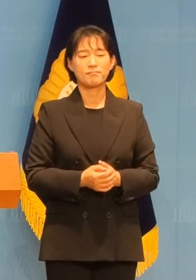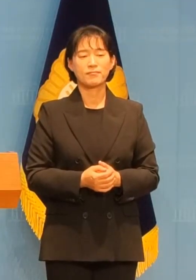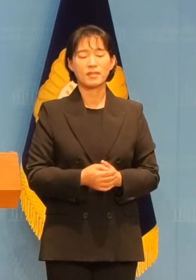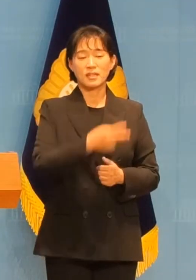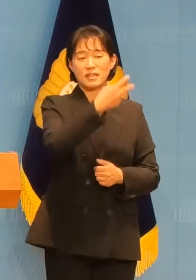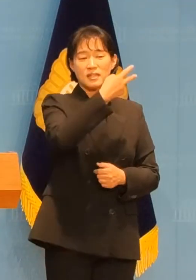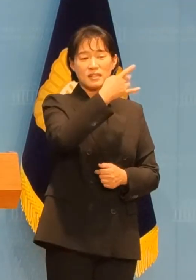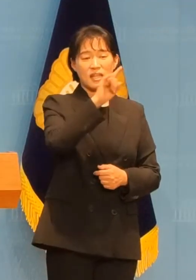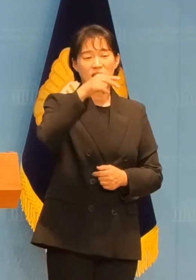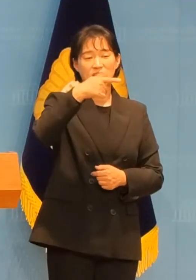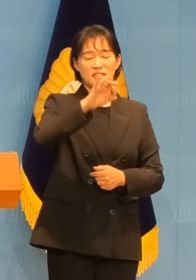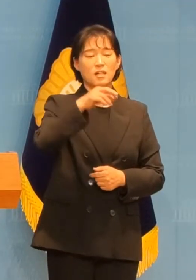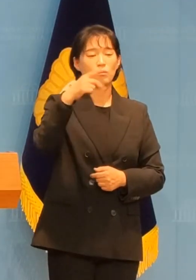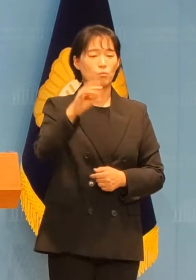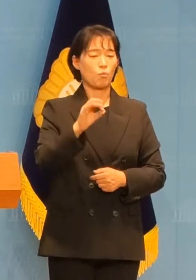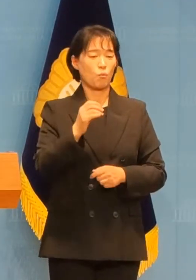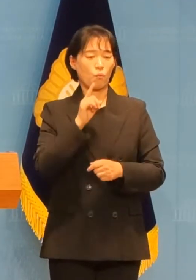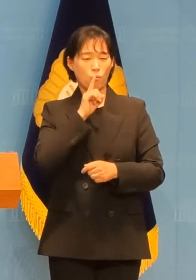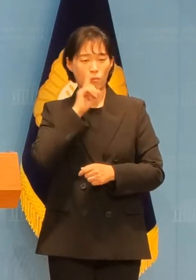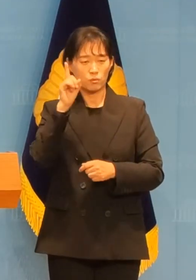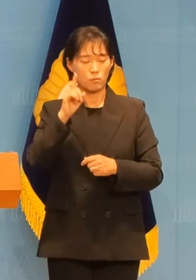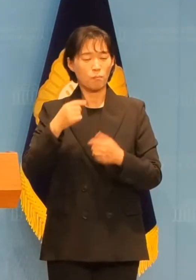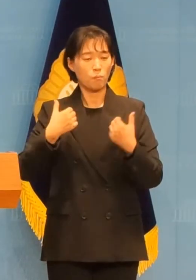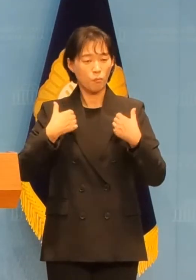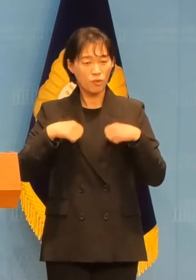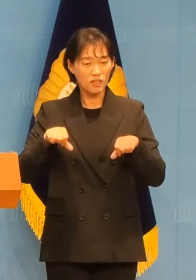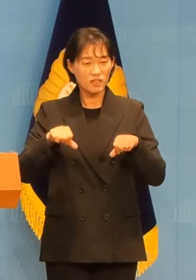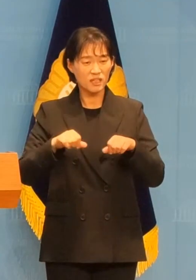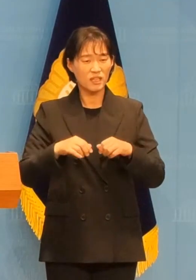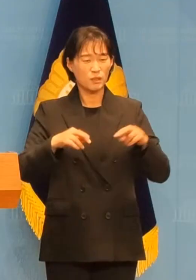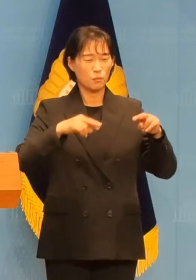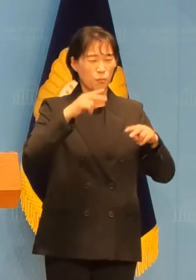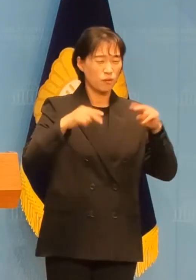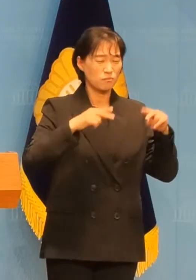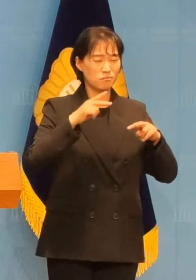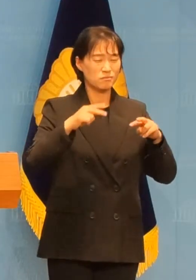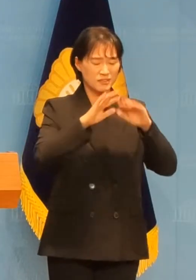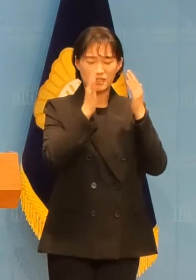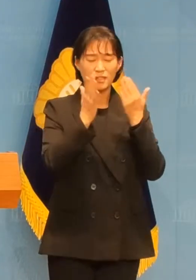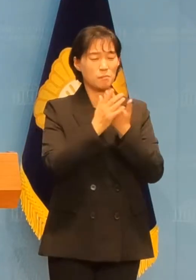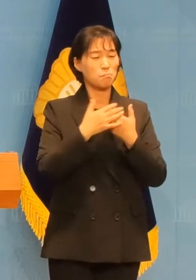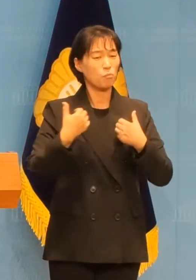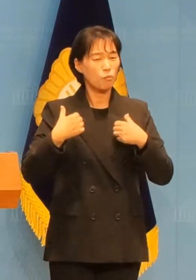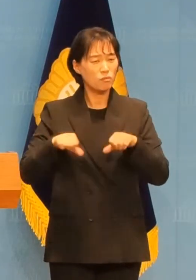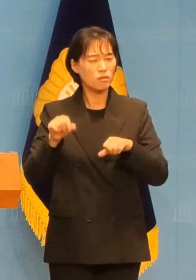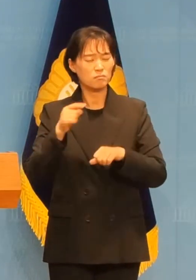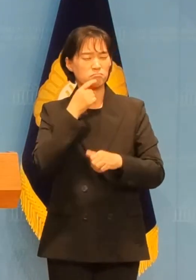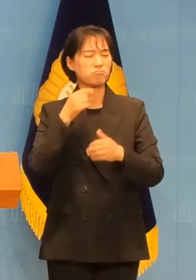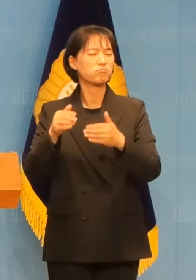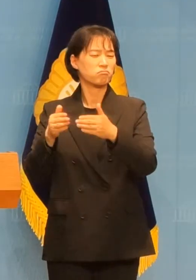대장동 항소 포기 외압, 끝장 토론도 국정조사도 회피하는 비겁한 민주당.